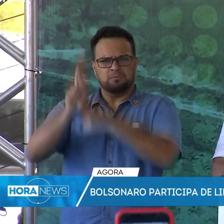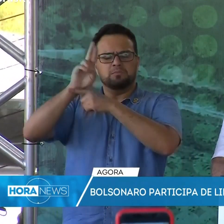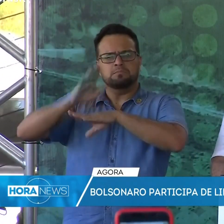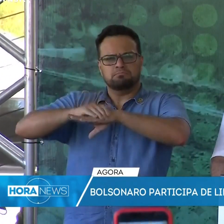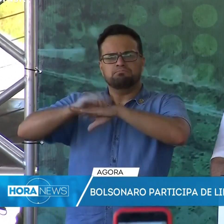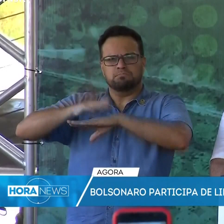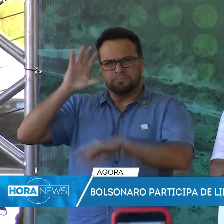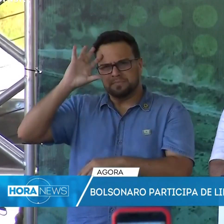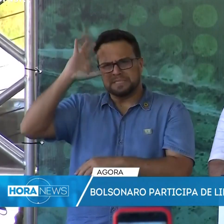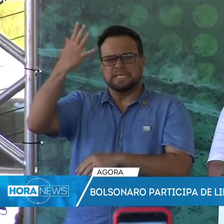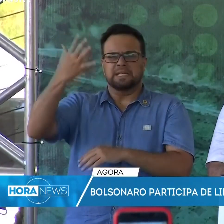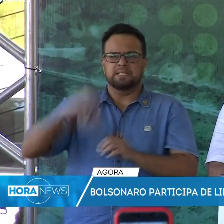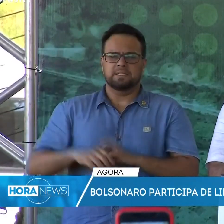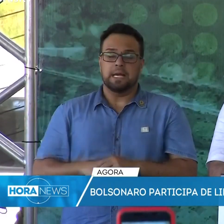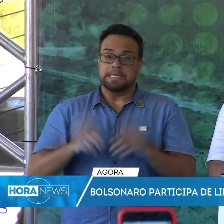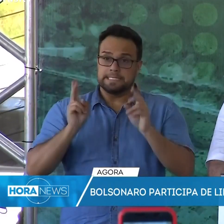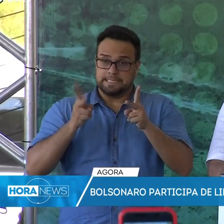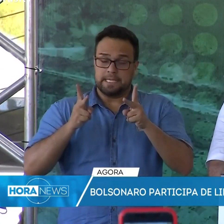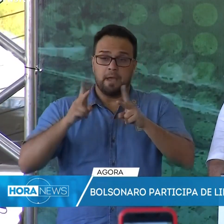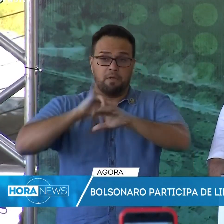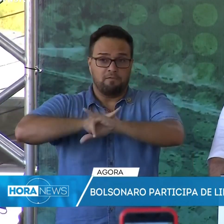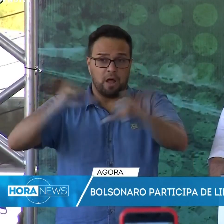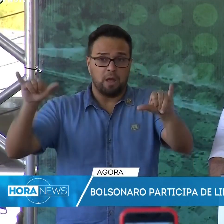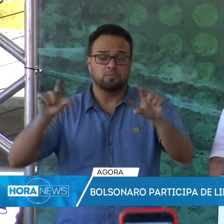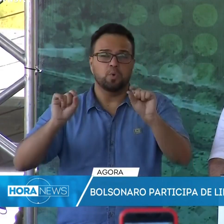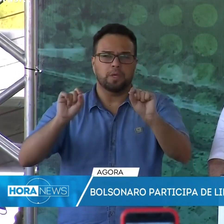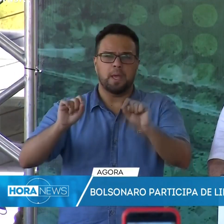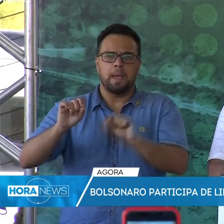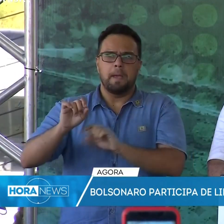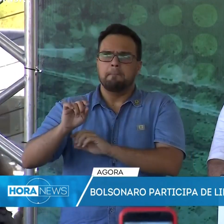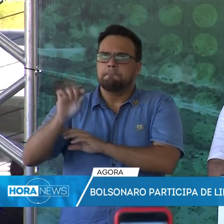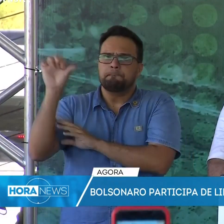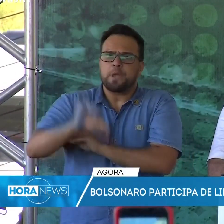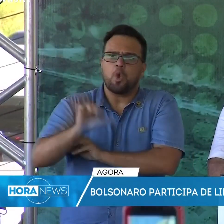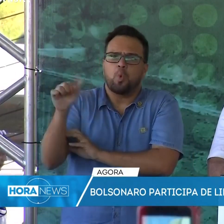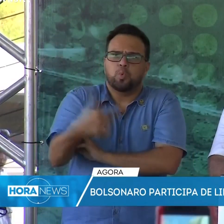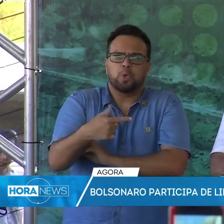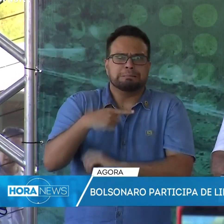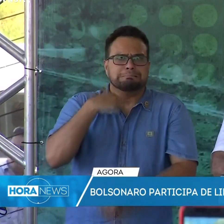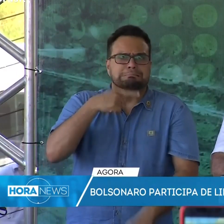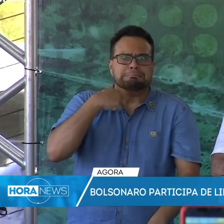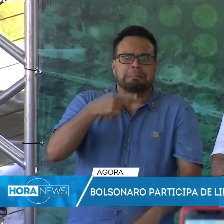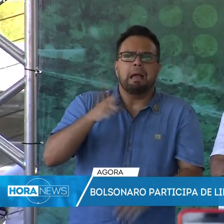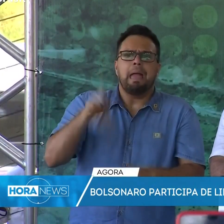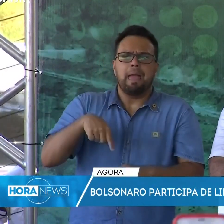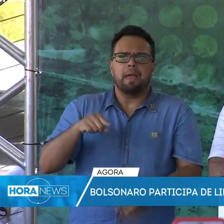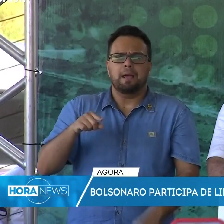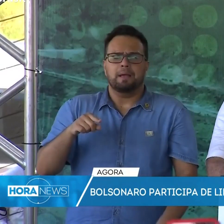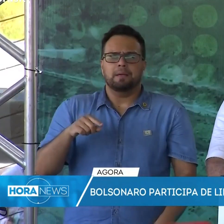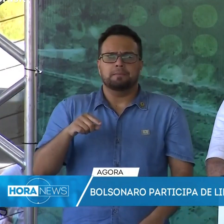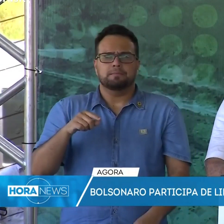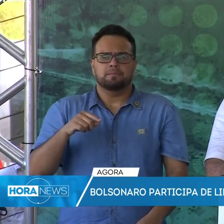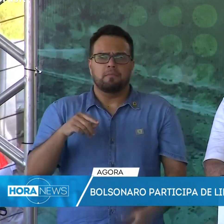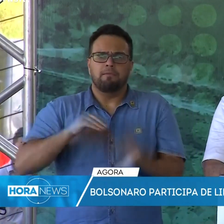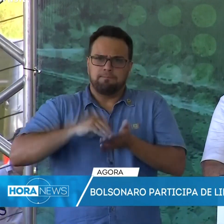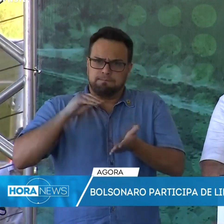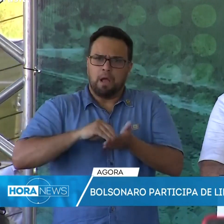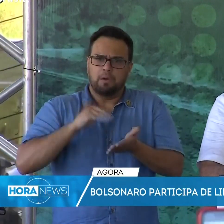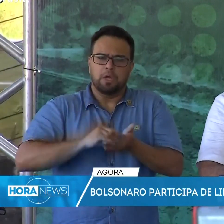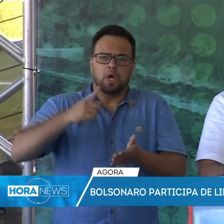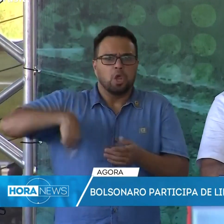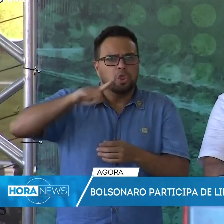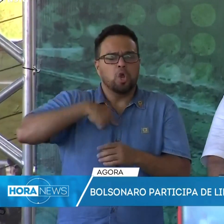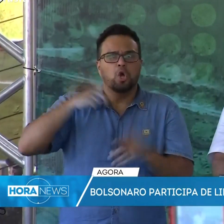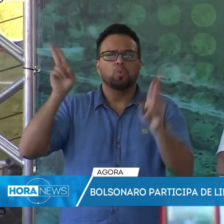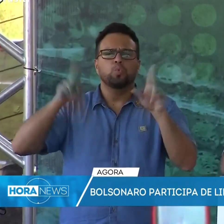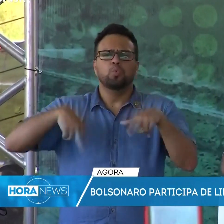decidir. Nós sempre dizemos: pior que uma decisão mal tomada é uma indecisão. Não ficamos indecisos